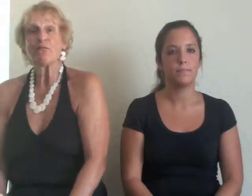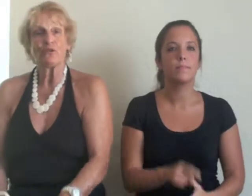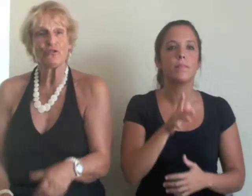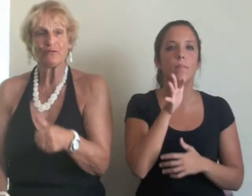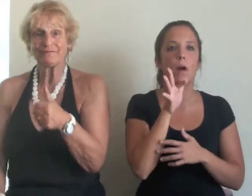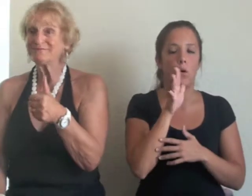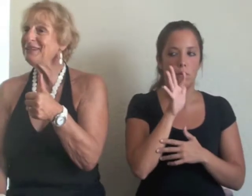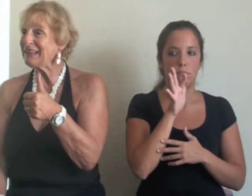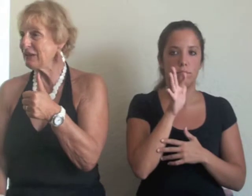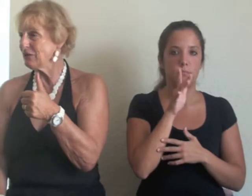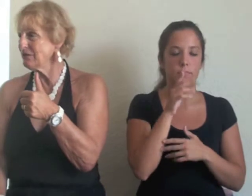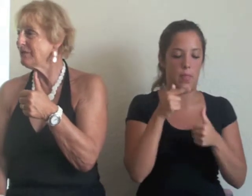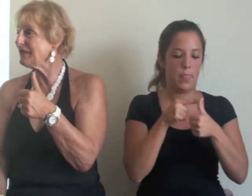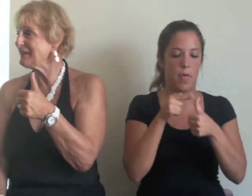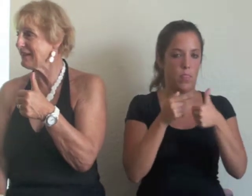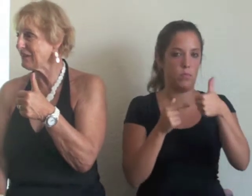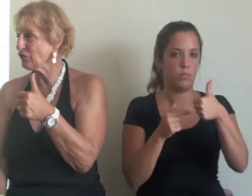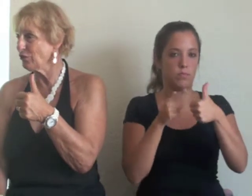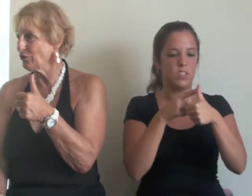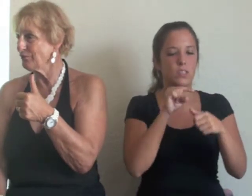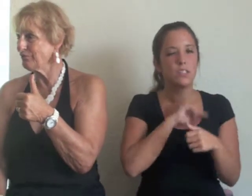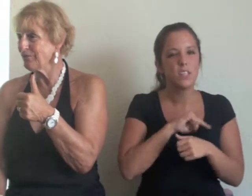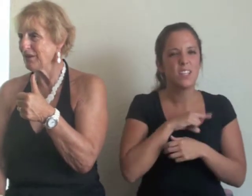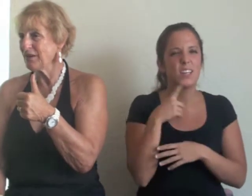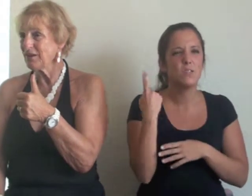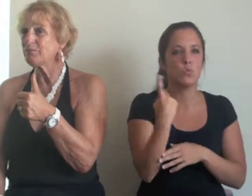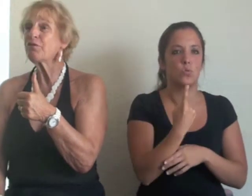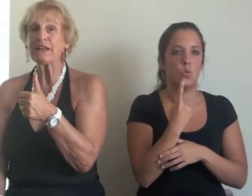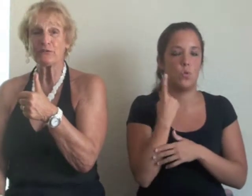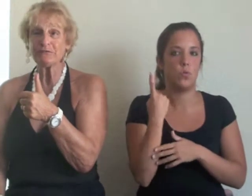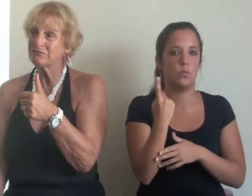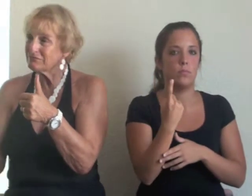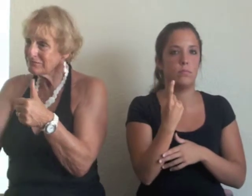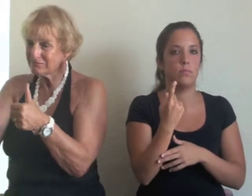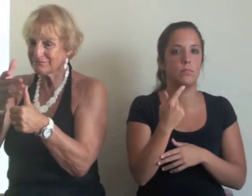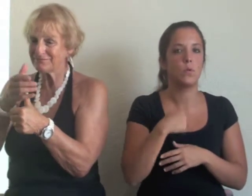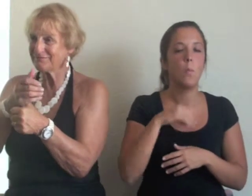Si vemos, mi dedo se siente solo. Puedo,